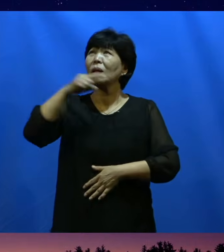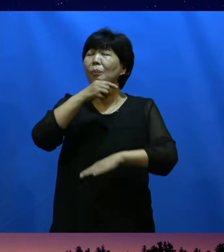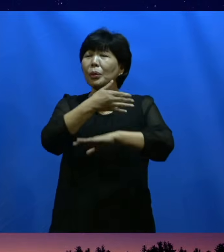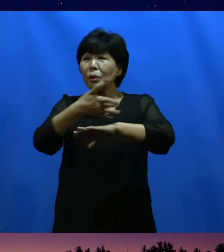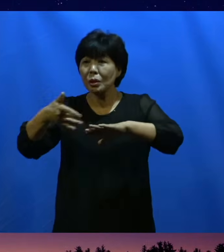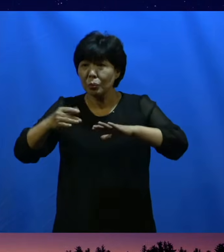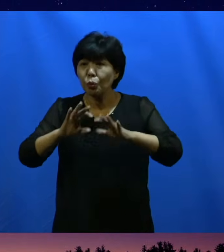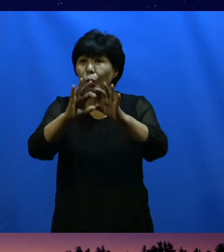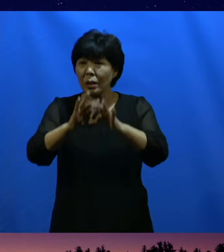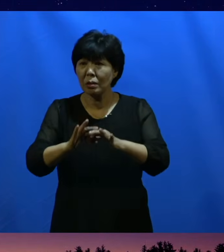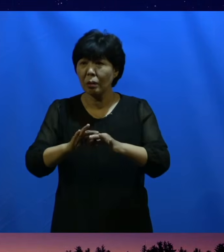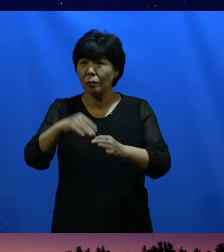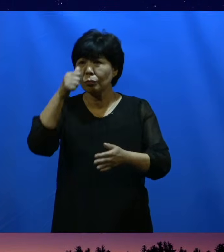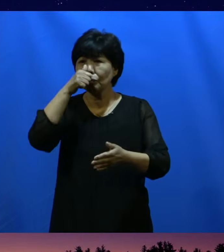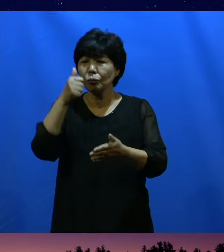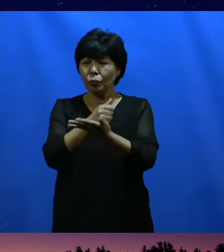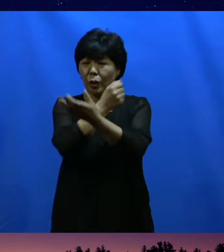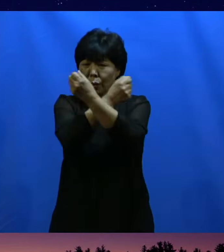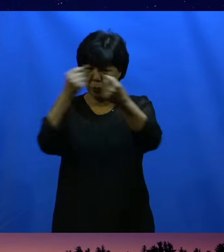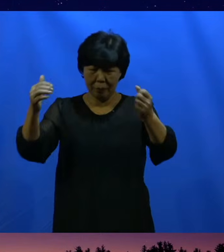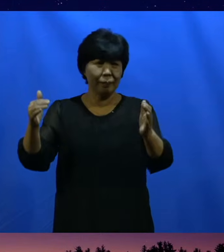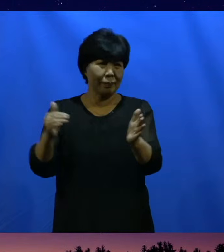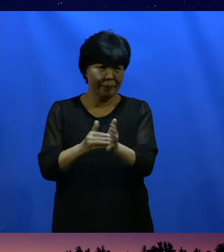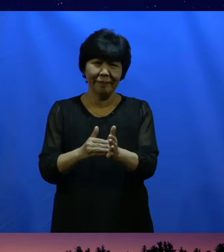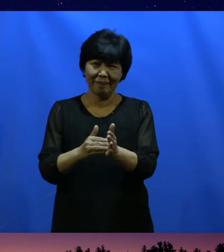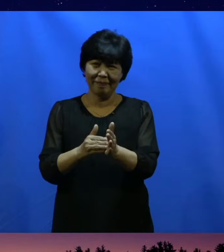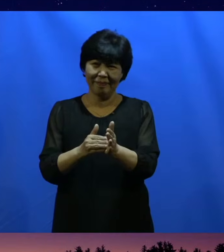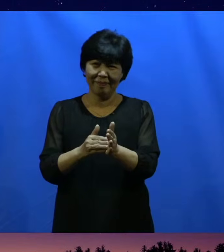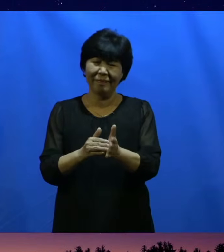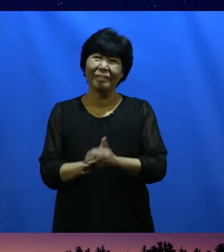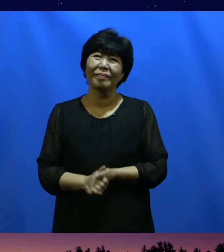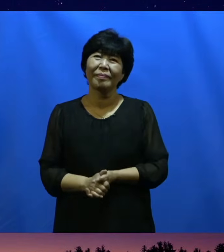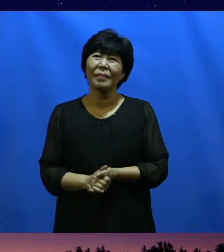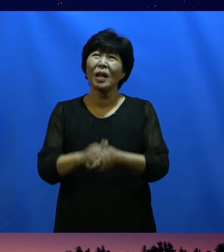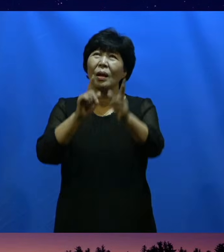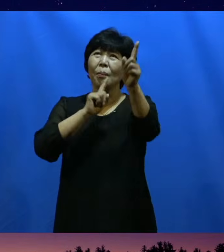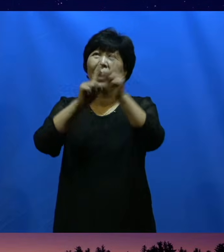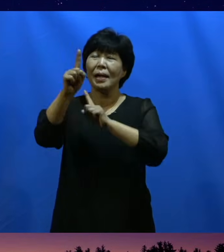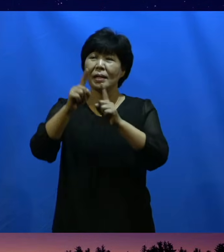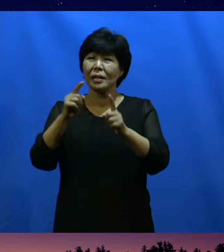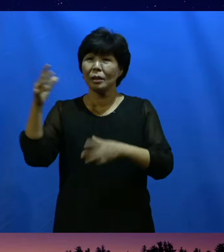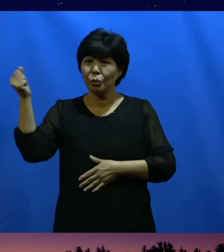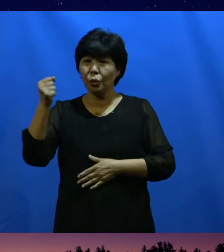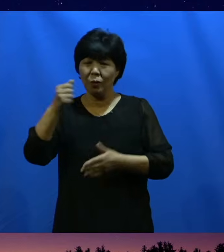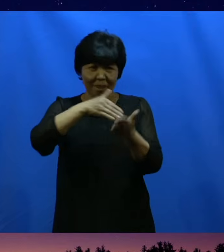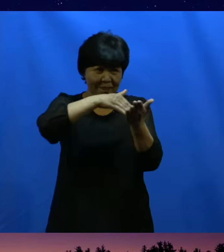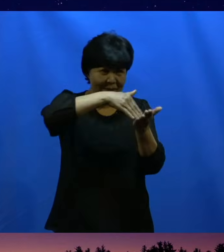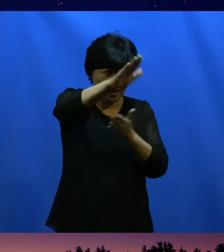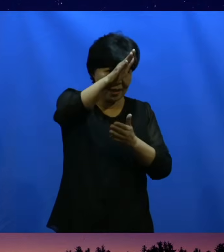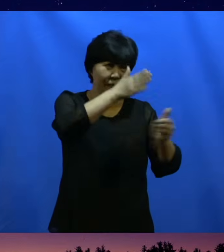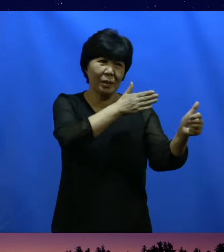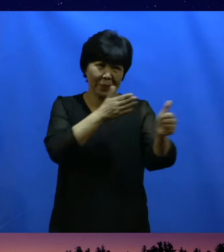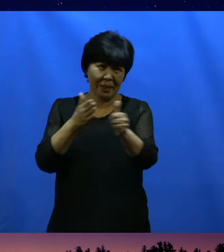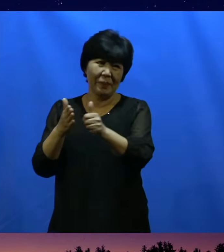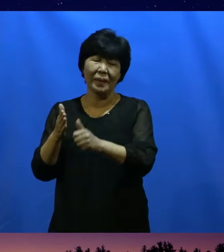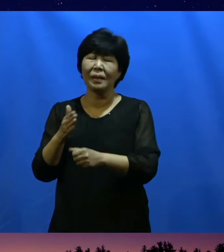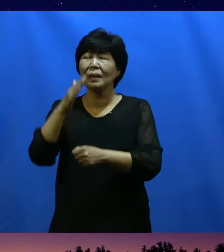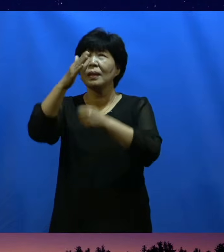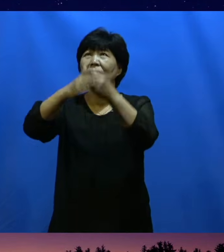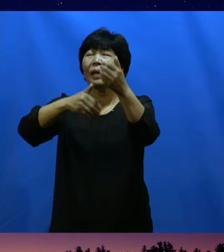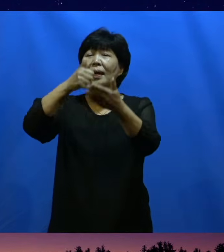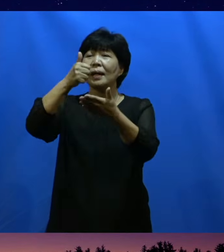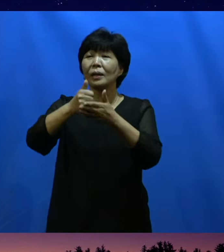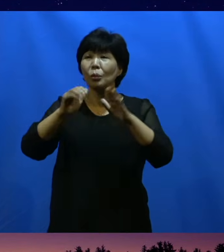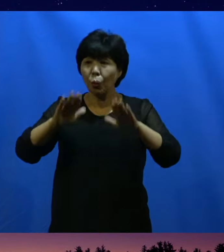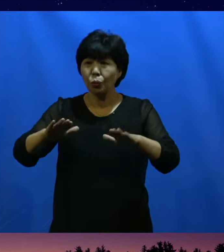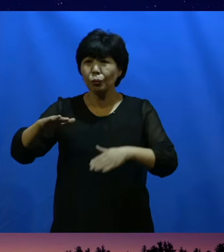없습니다. 그 피로 우리는 맞서야 합니다. 말씀으로 맞서야 합니다. 하나님 오늘 우리에게 그 말씀의 검을